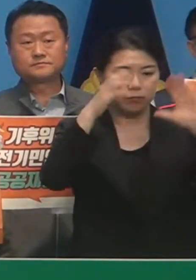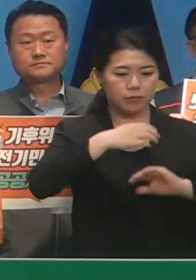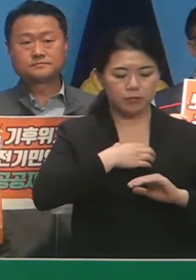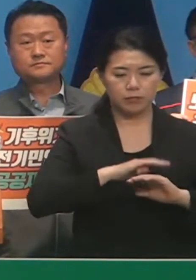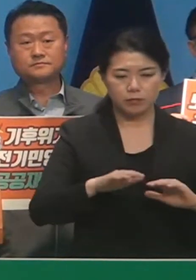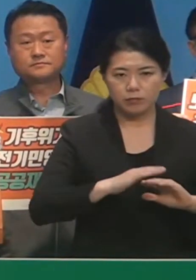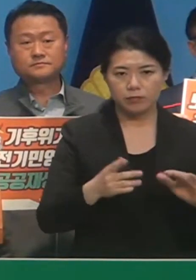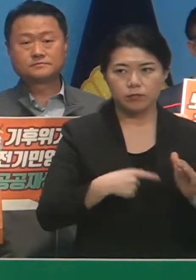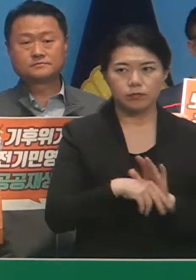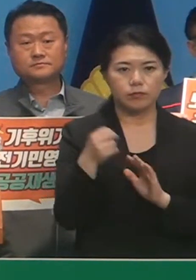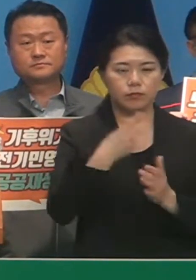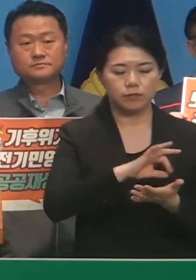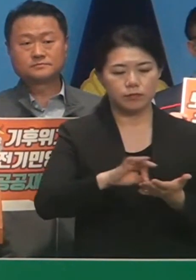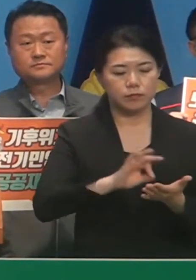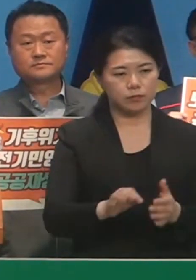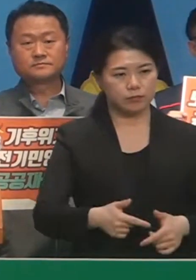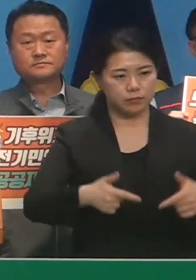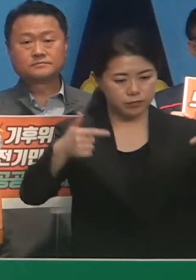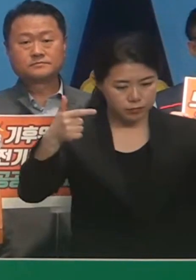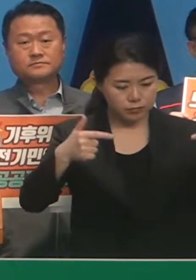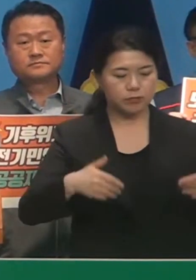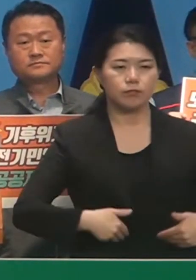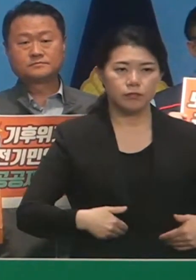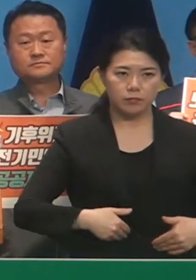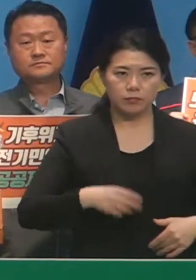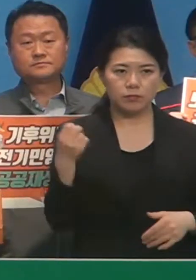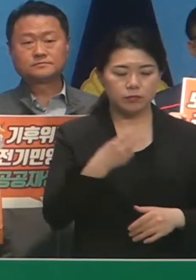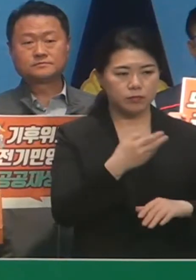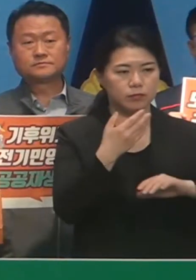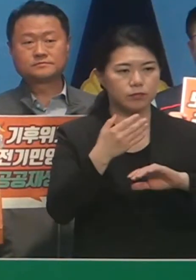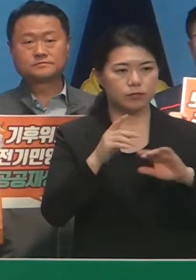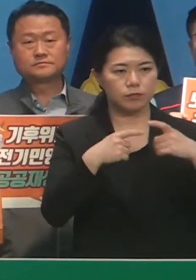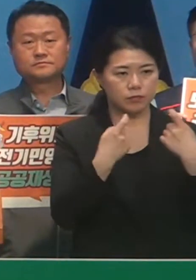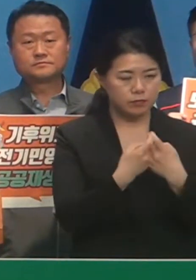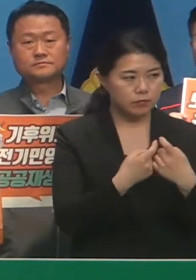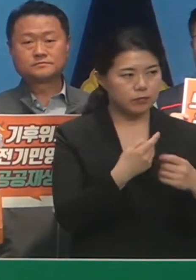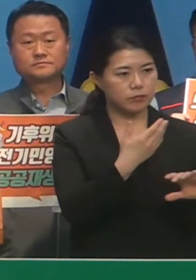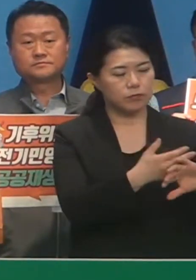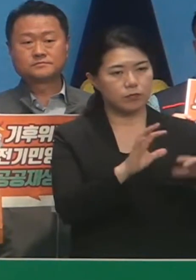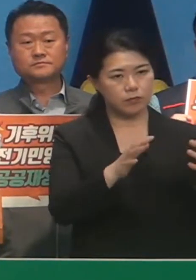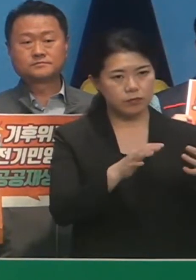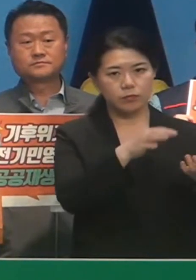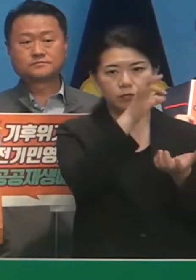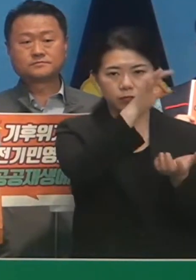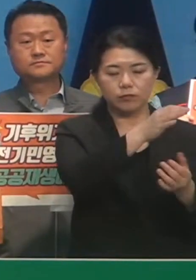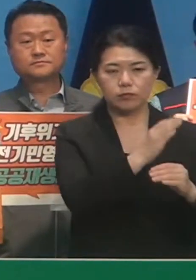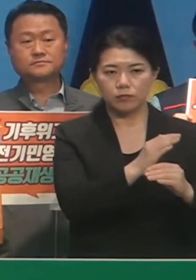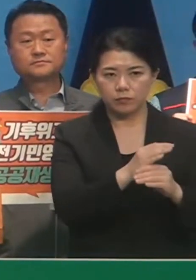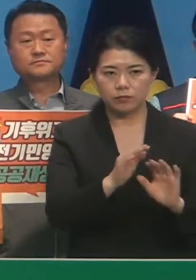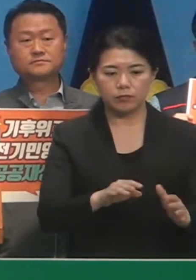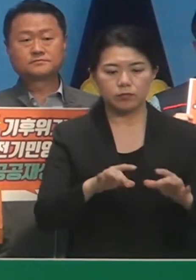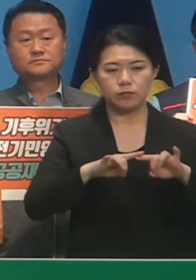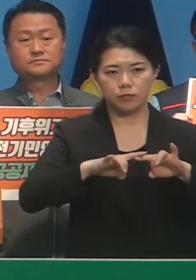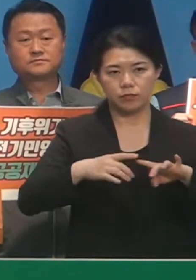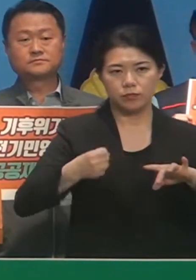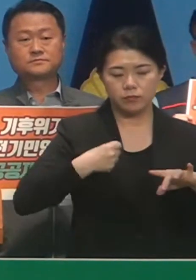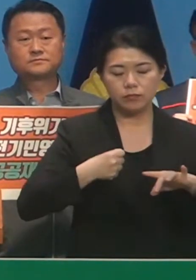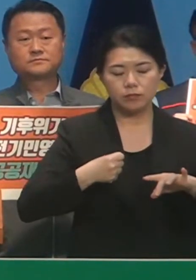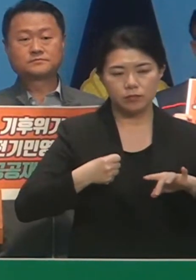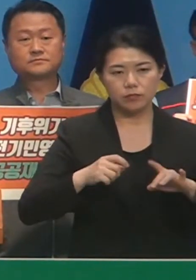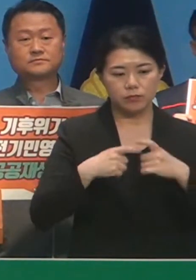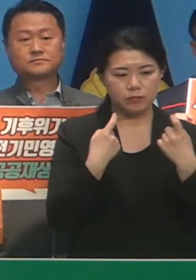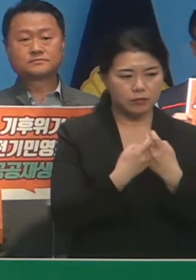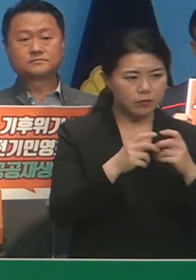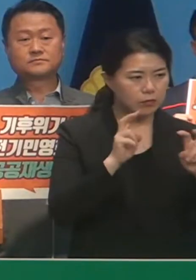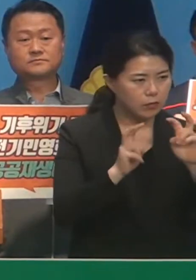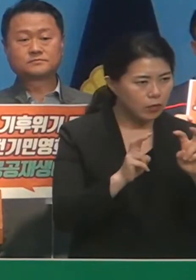위한 재생에너지 확대, 시급성, 민간 해외 자본 중심의 에너지 확산에 따른 전기에너지 민영화